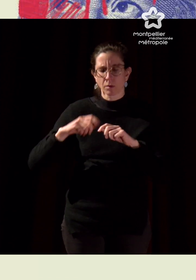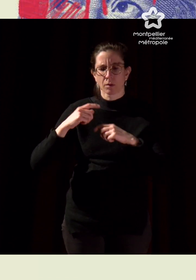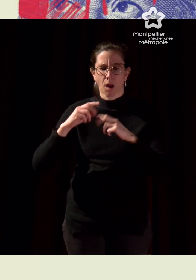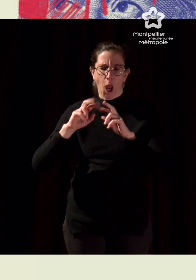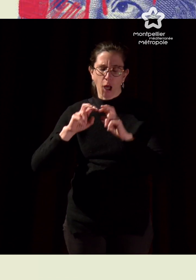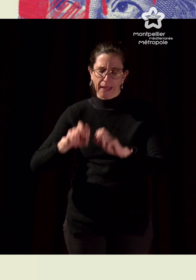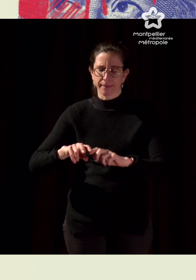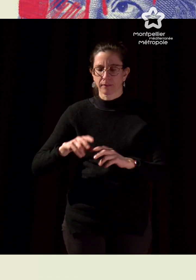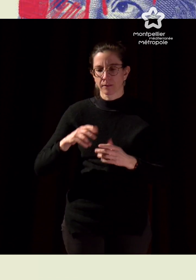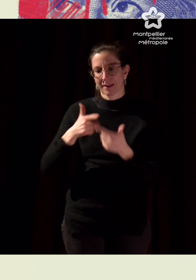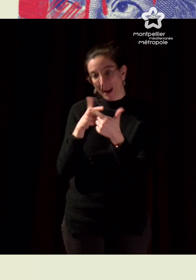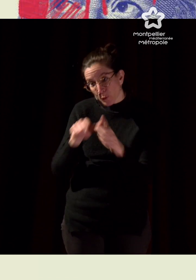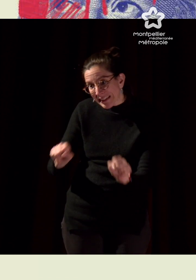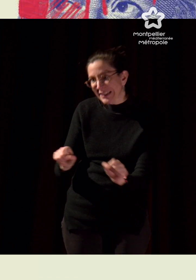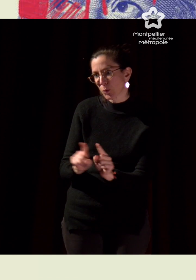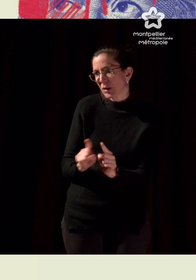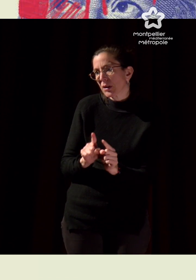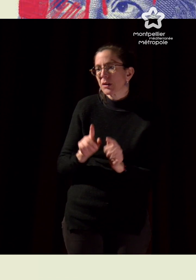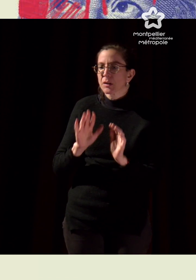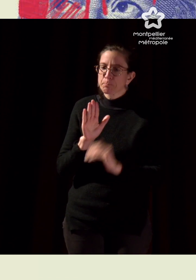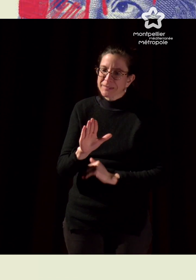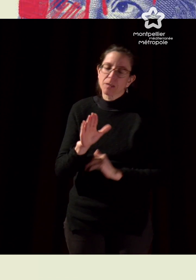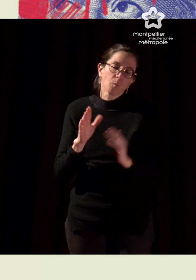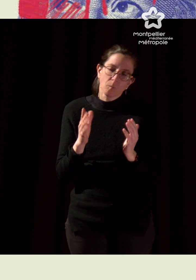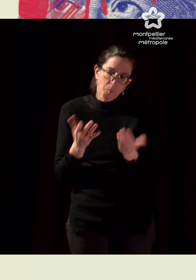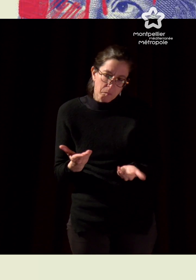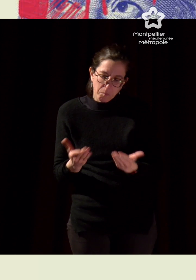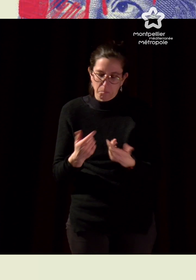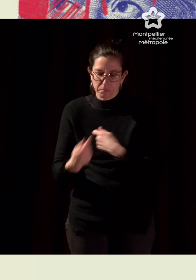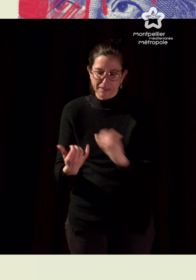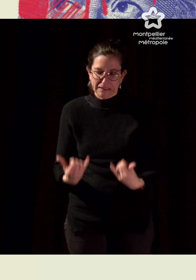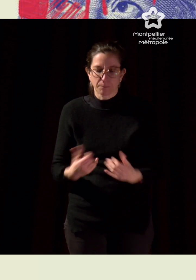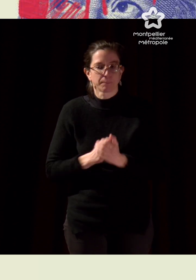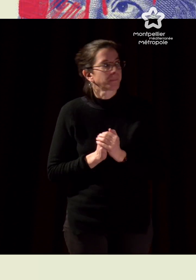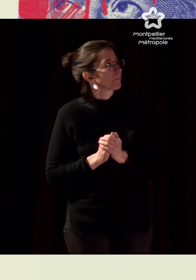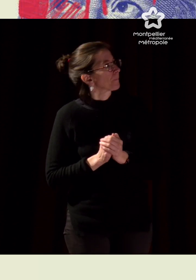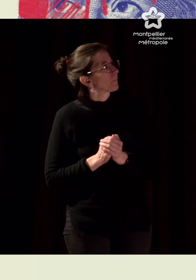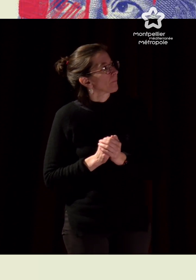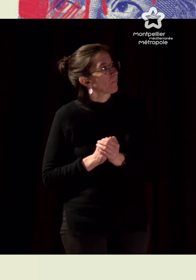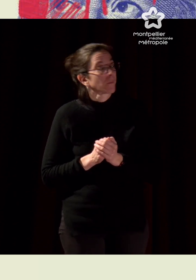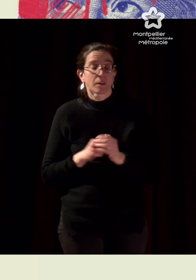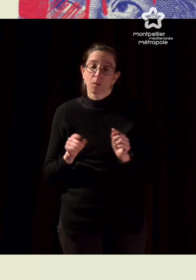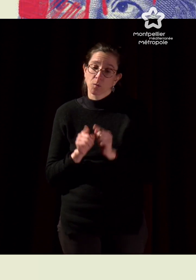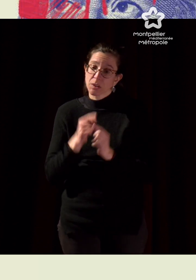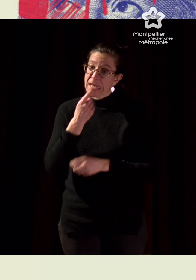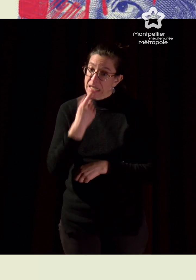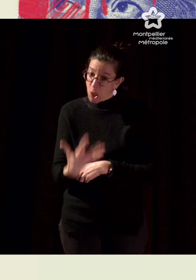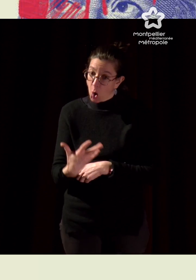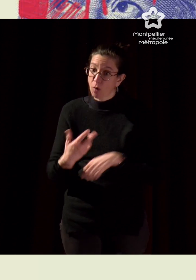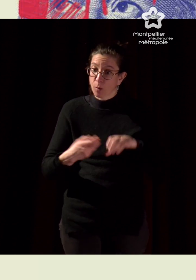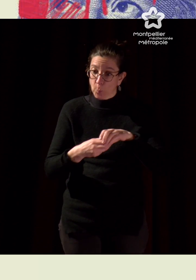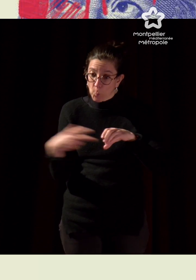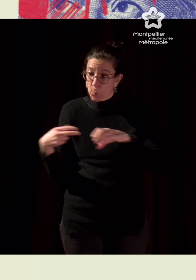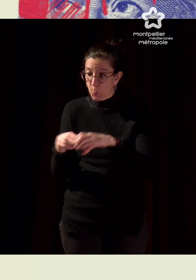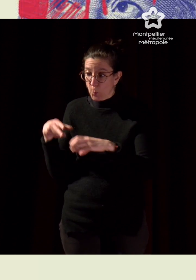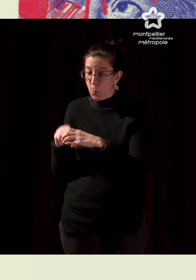dont je ne vais pas vous parler là. Et en même temps, donc, on prenait le sang selon les endroits. Donc là, on fait une petite prise de